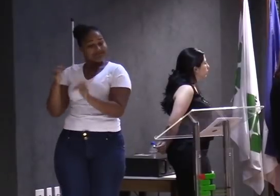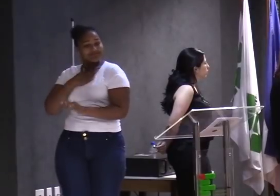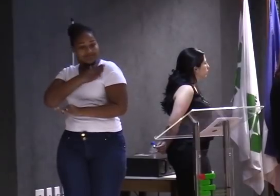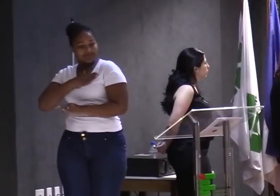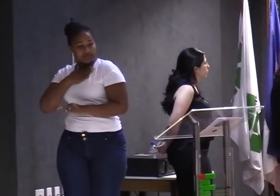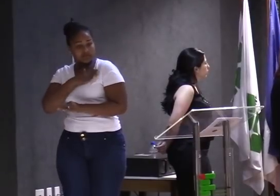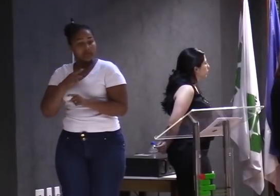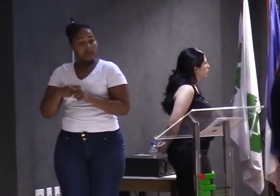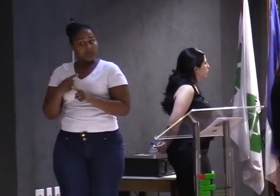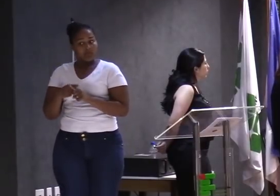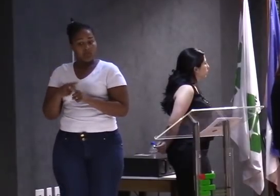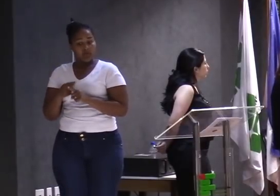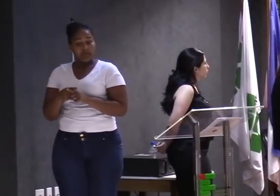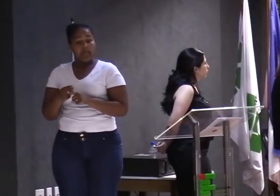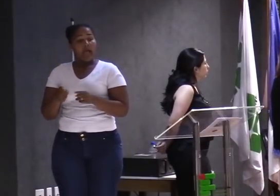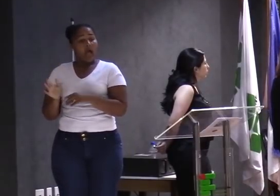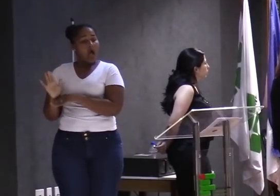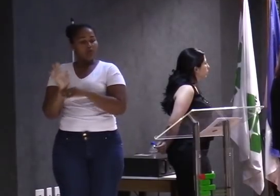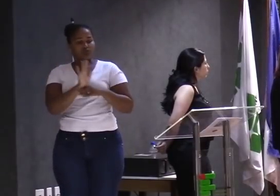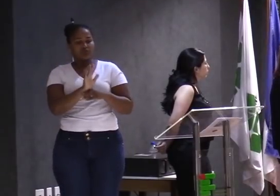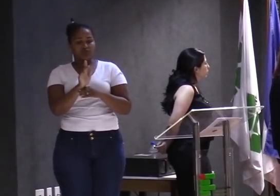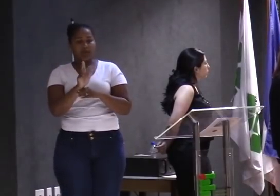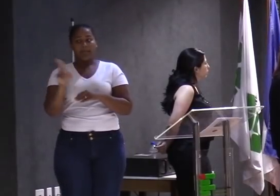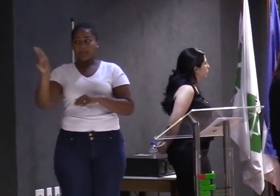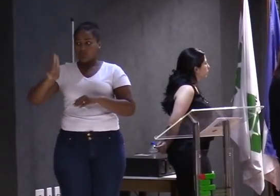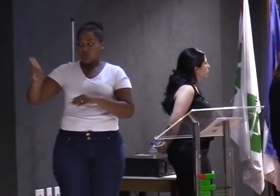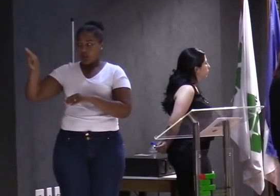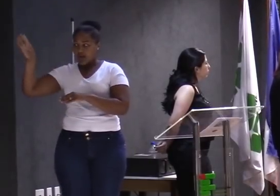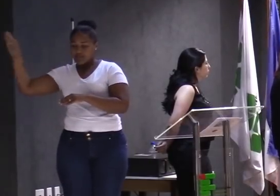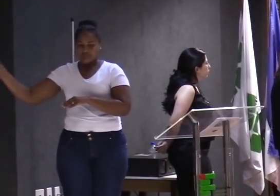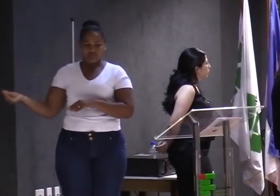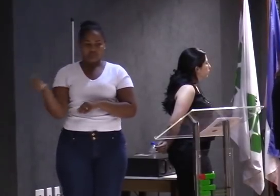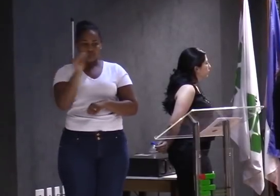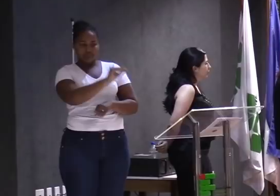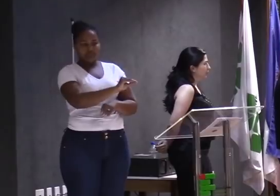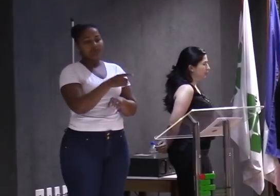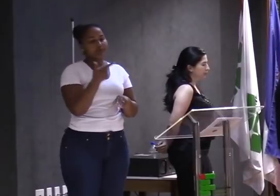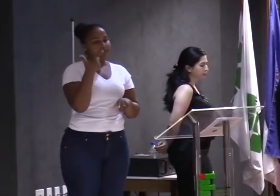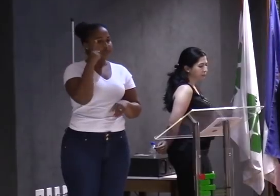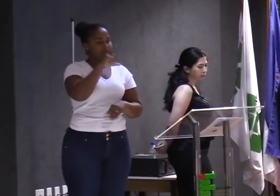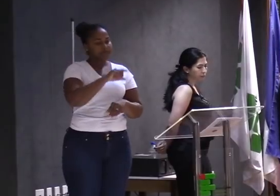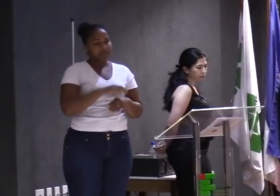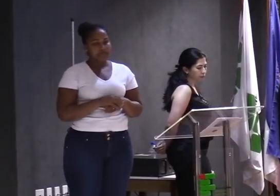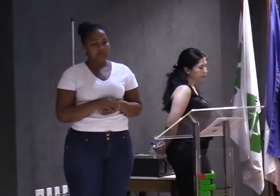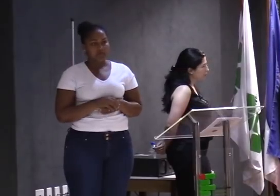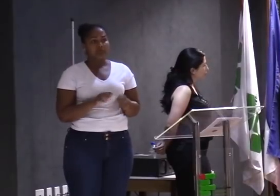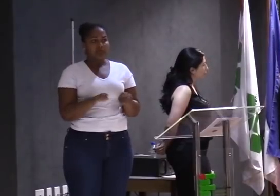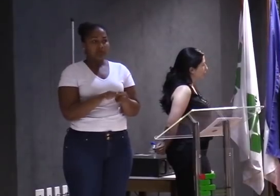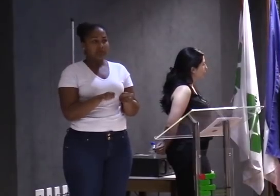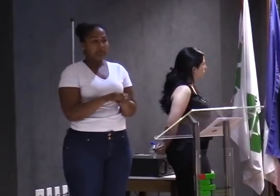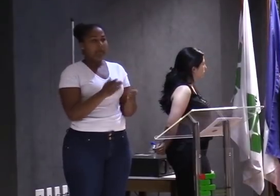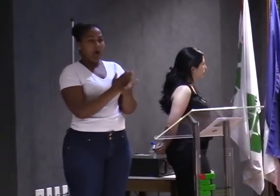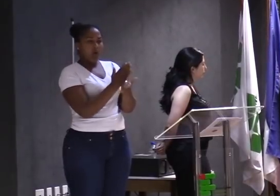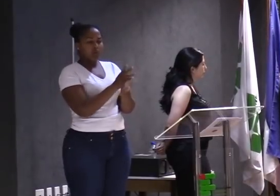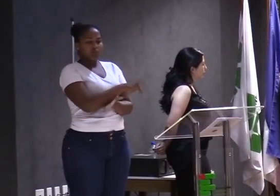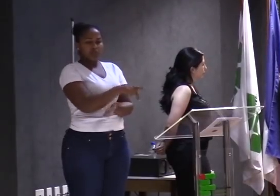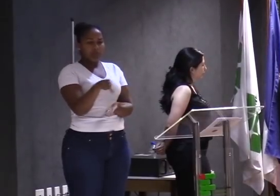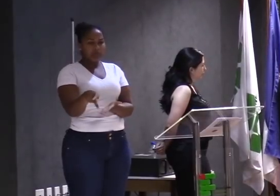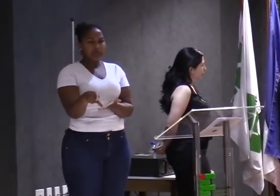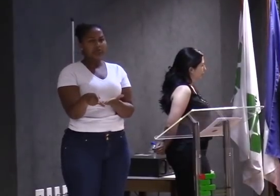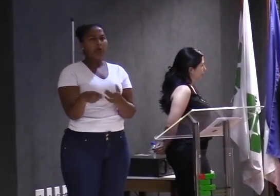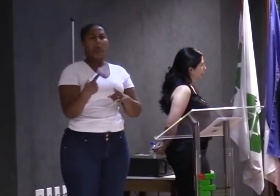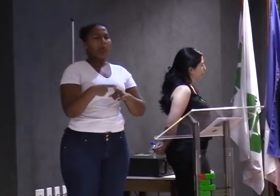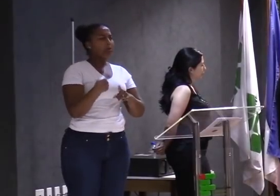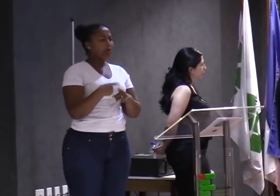né, dentro do curso, que antes não tinham. E aí os outros professores começaram a ser questionados por que eles também não